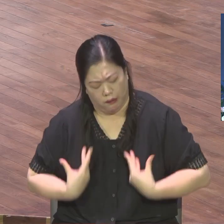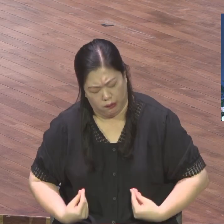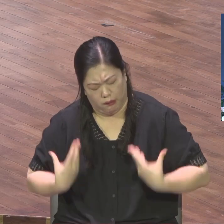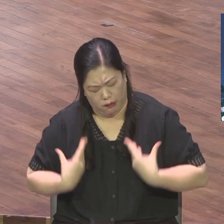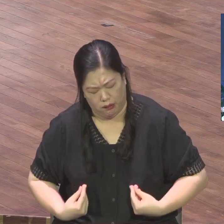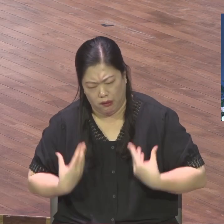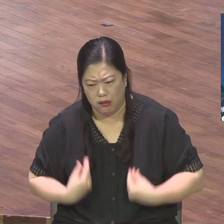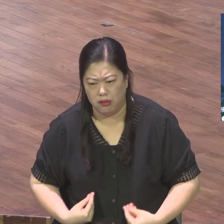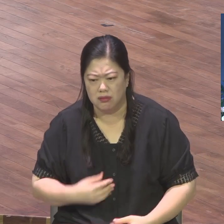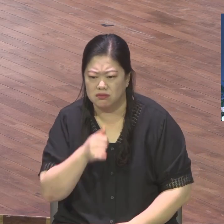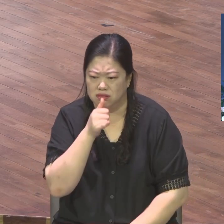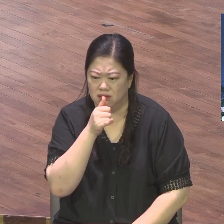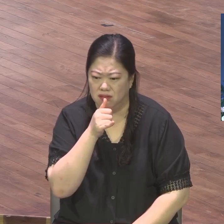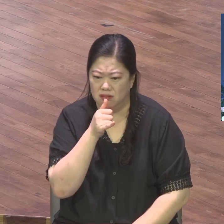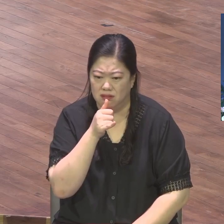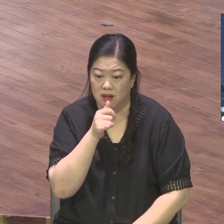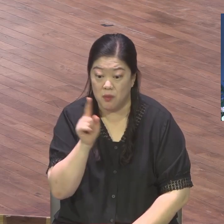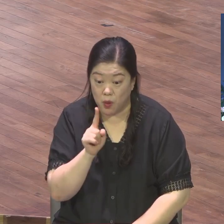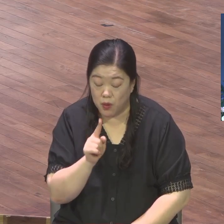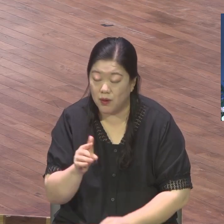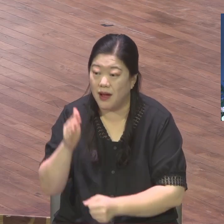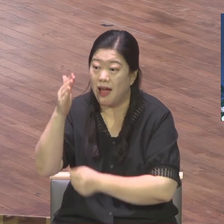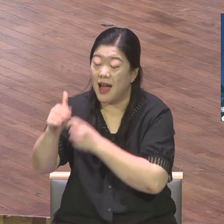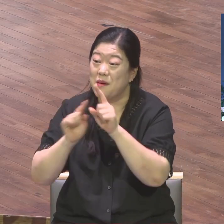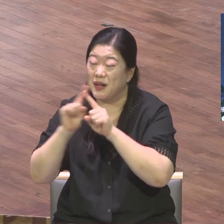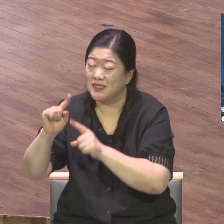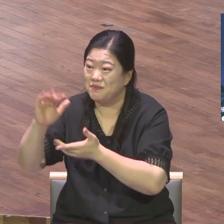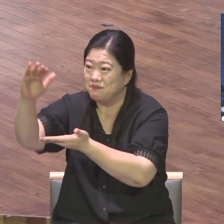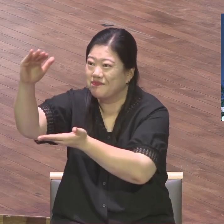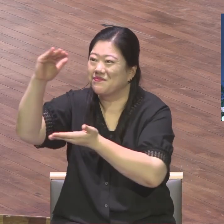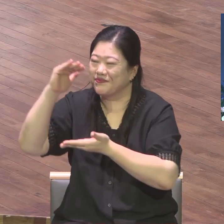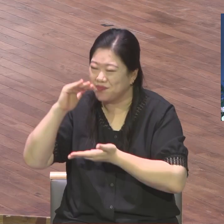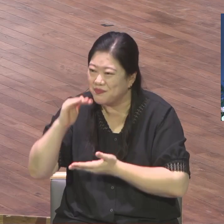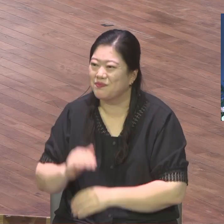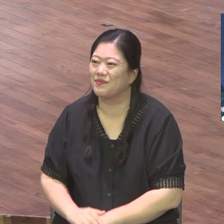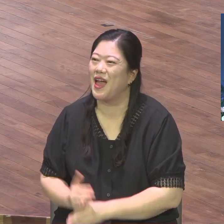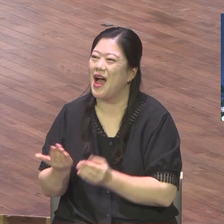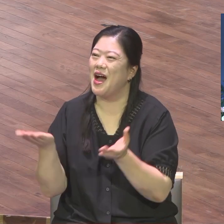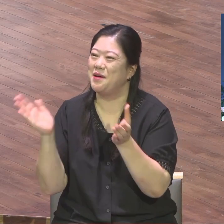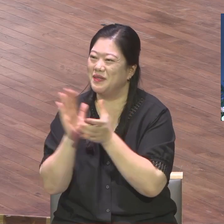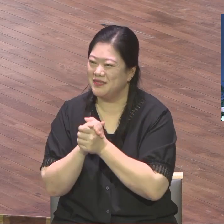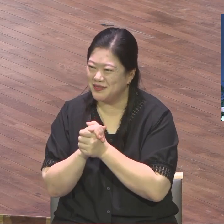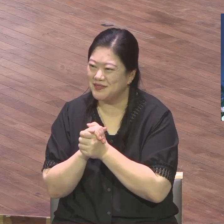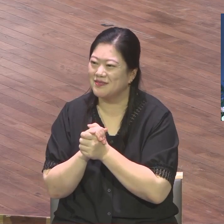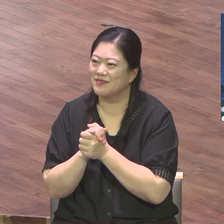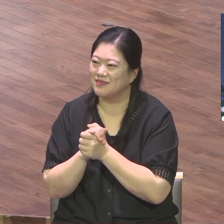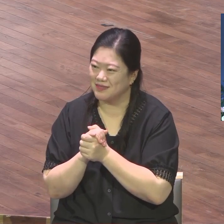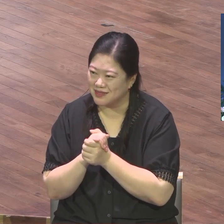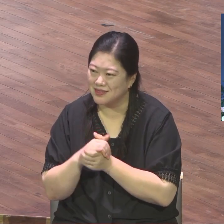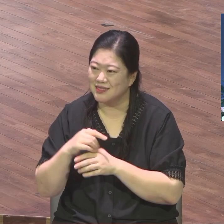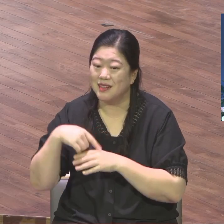바로 하나님의 말씀에 대한 불신앙입니다. 말씀에 대한 불신앙.